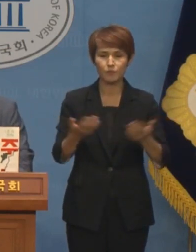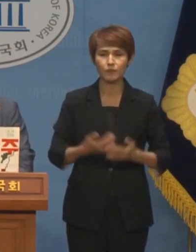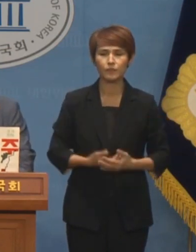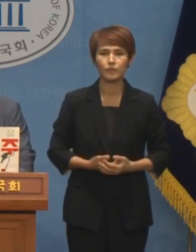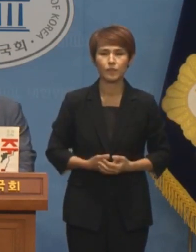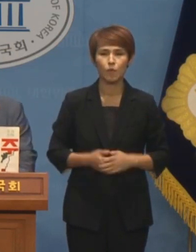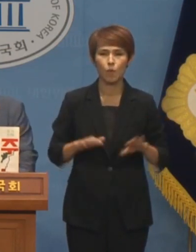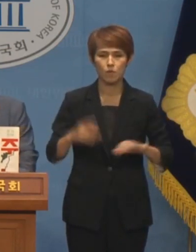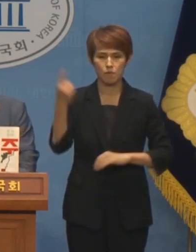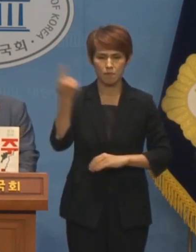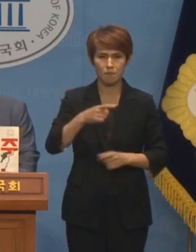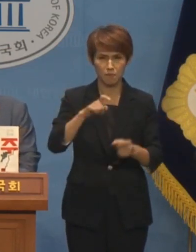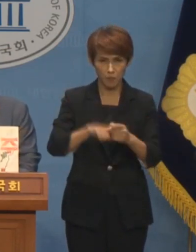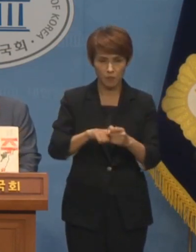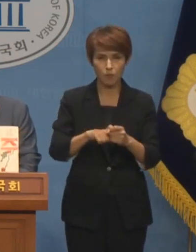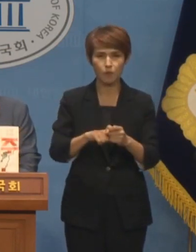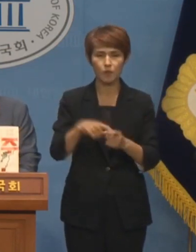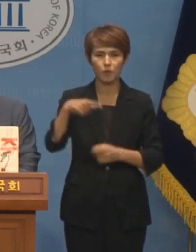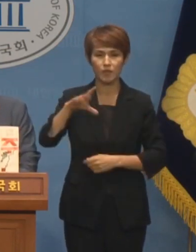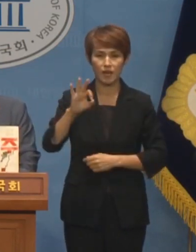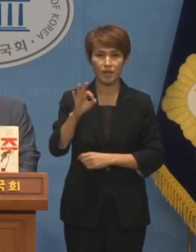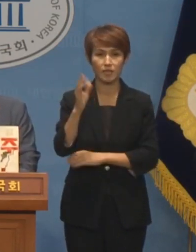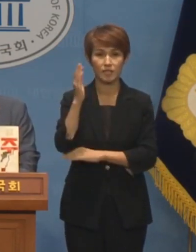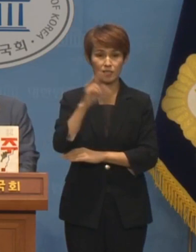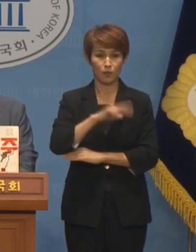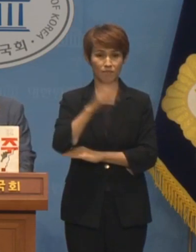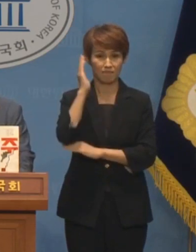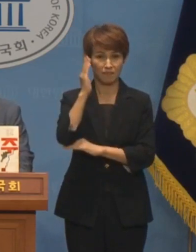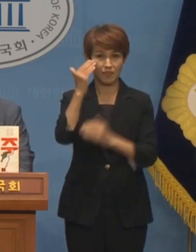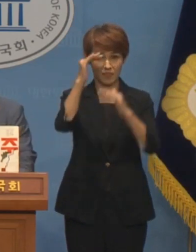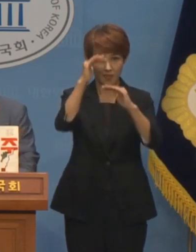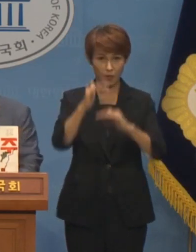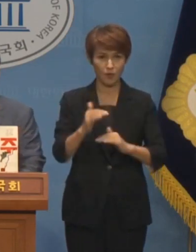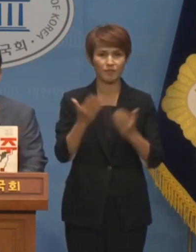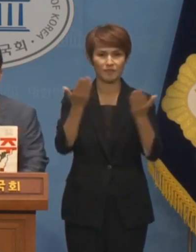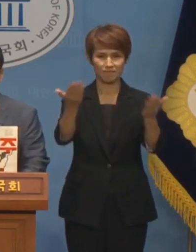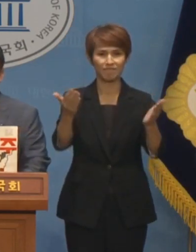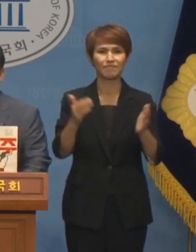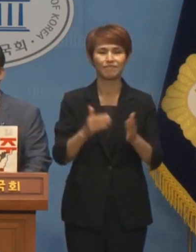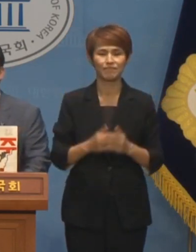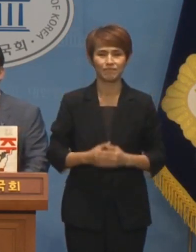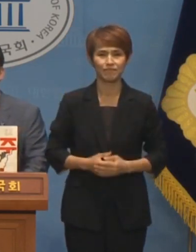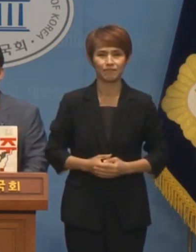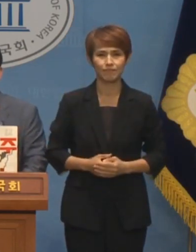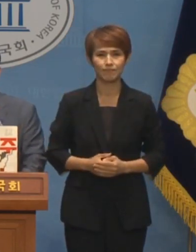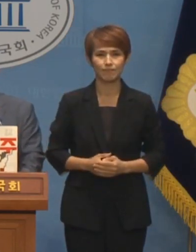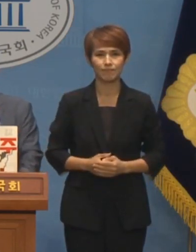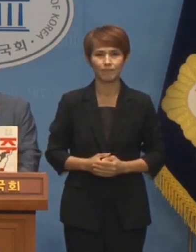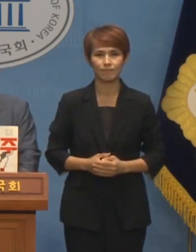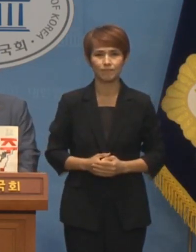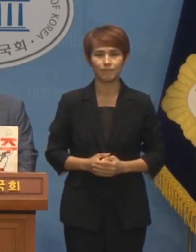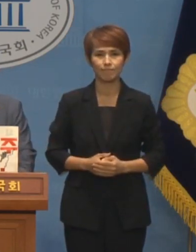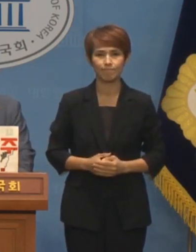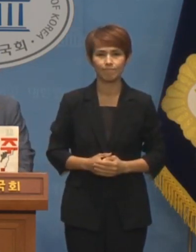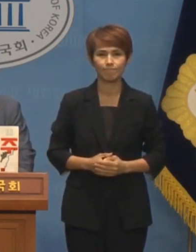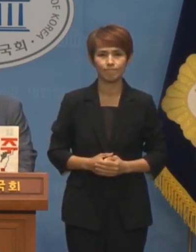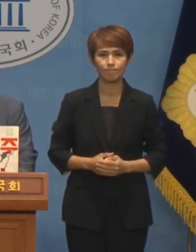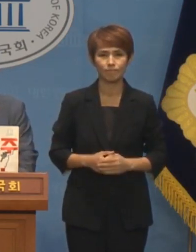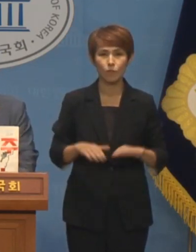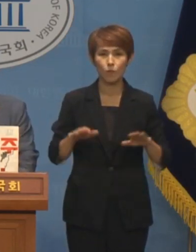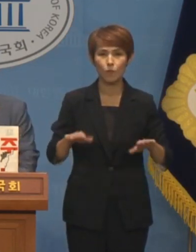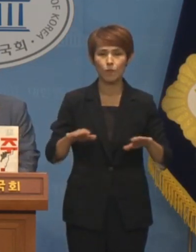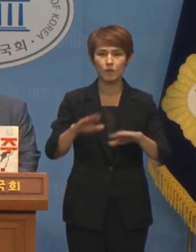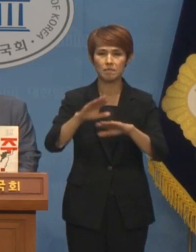취지와 강득구 의원님 모두 말씀을 중심으로, 여느 말씀 중심으로 온오프라인으로 지금 배포하고 있습니다. 그리고 오늘 기자회견은 또